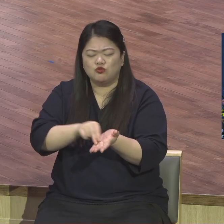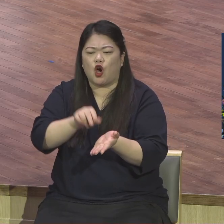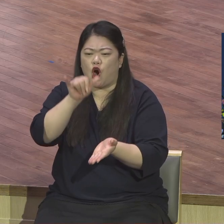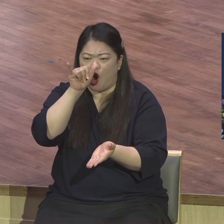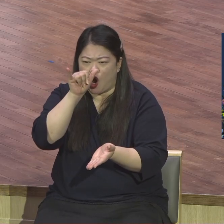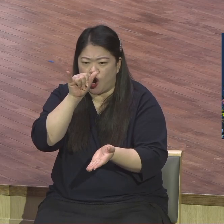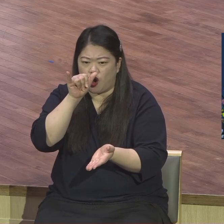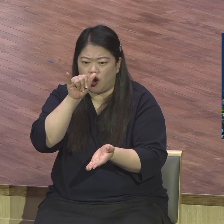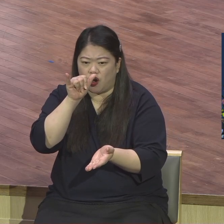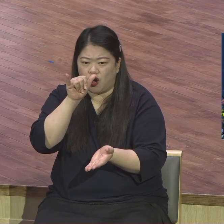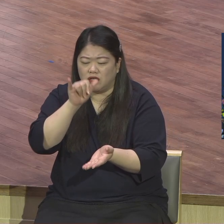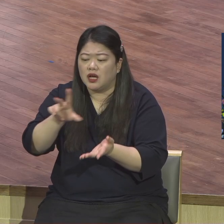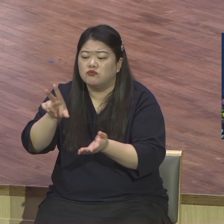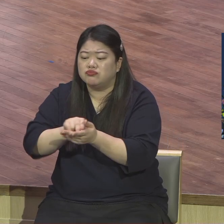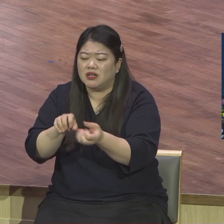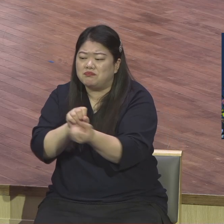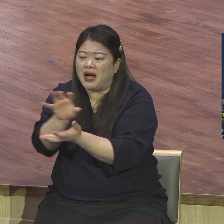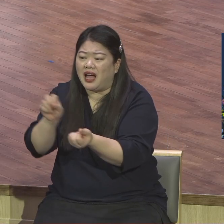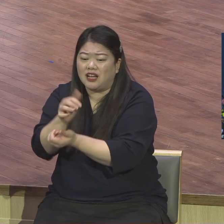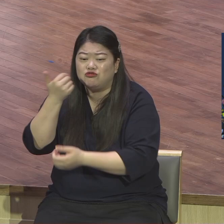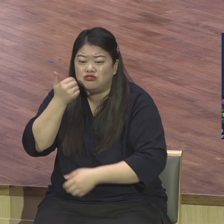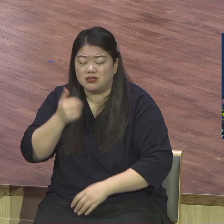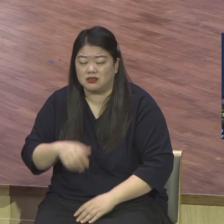주로 똑똑한 놈들이 그랬어요.